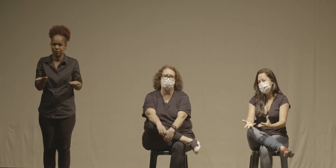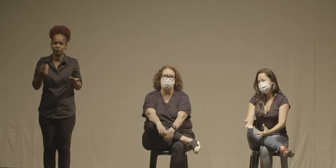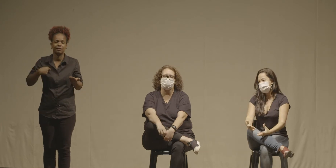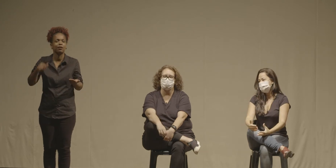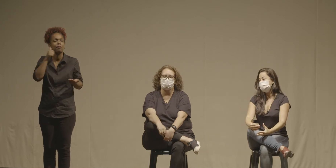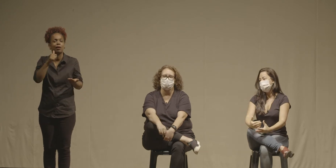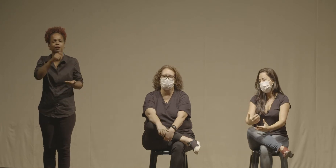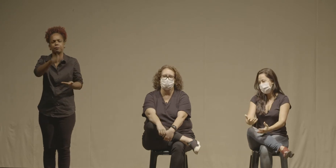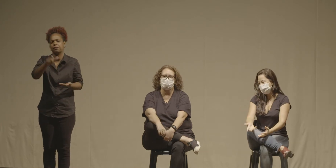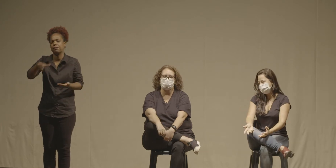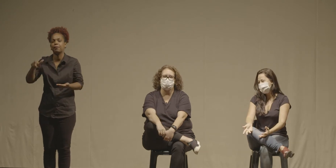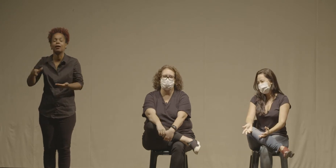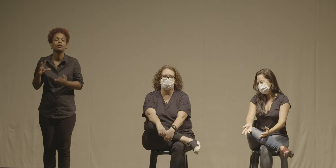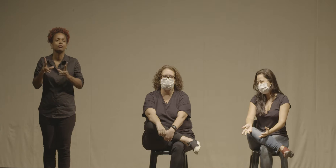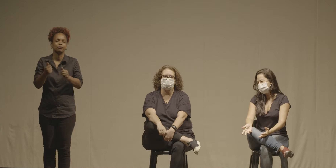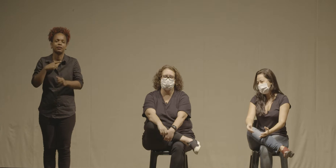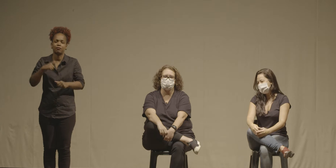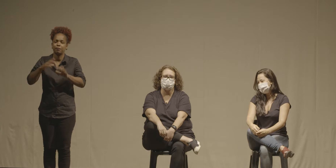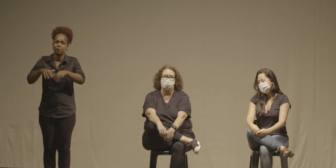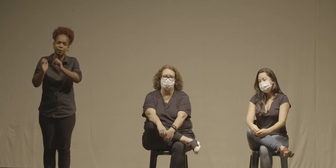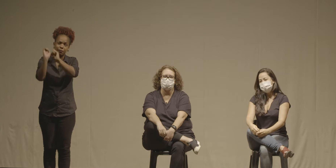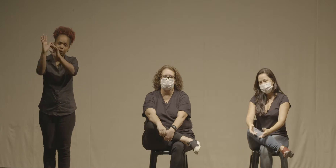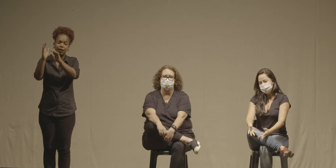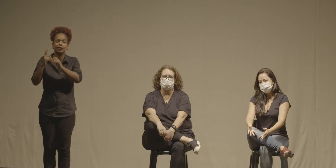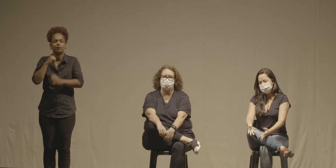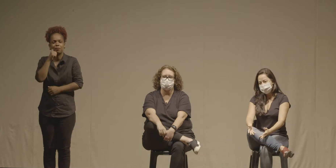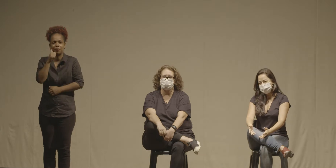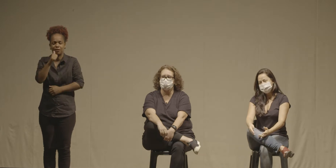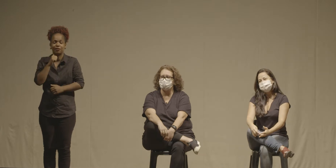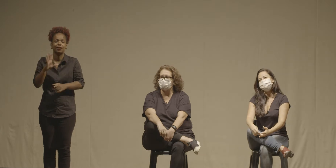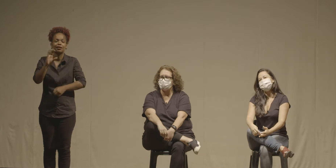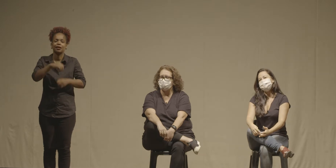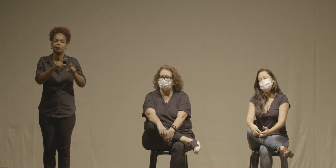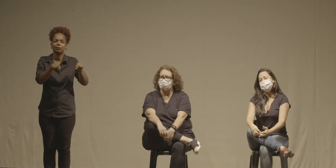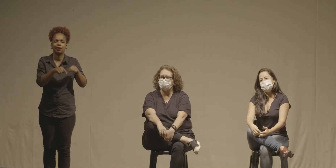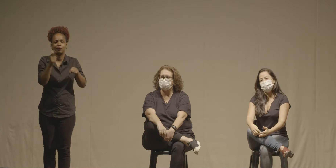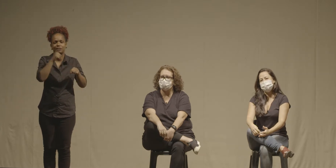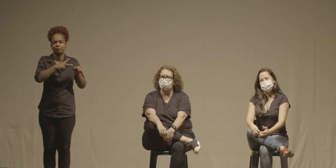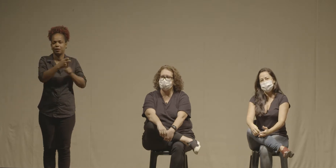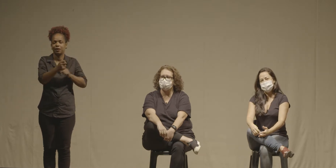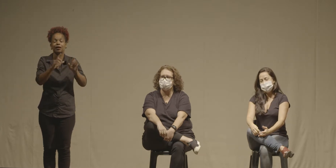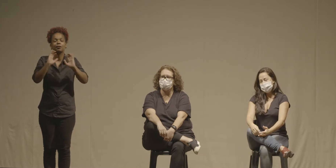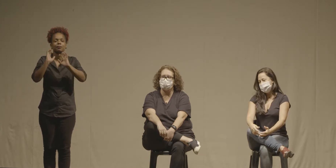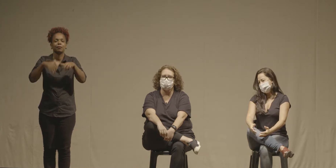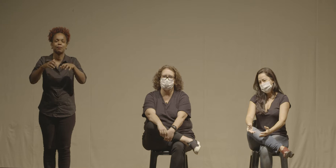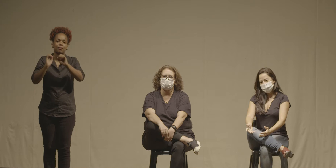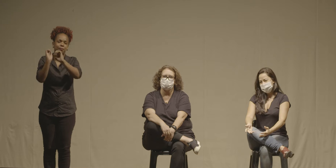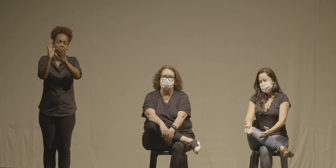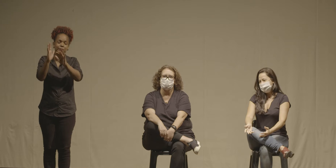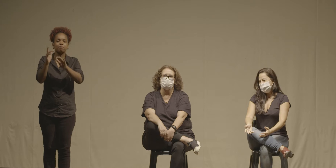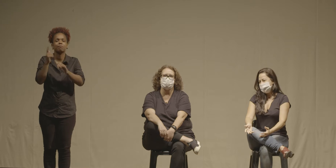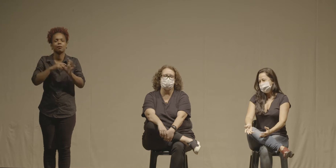as mulheres que colocaram o basquetebol feminino nos Jogos Olímpicos. Então, para a gente seria